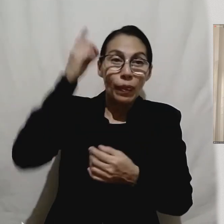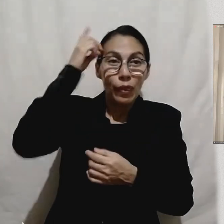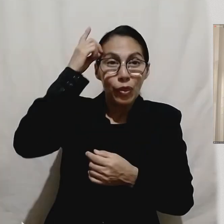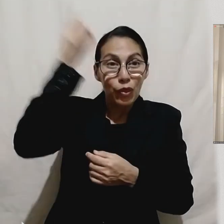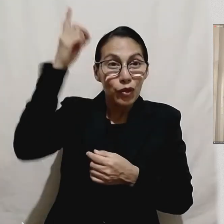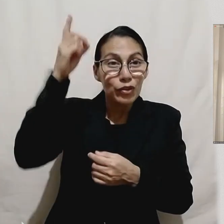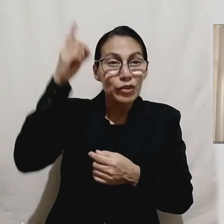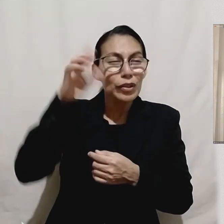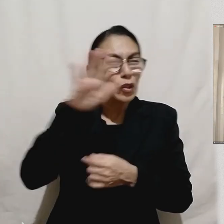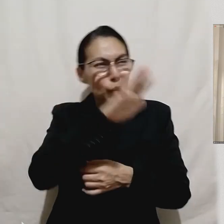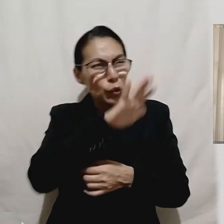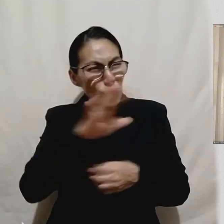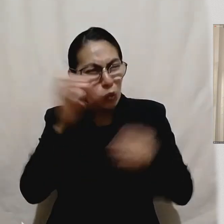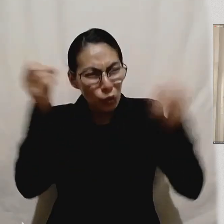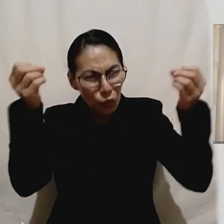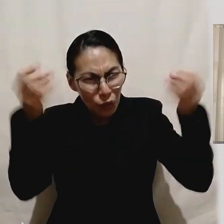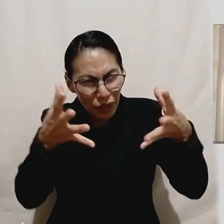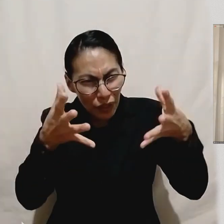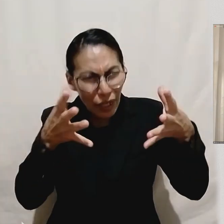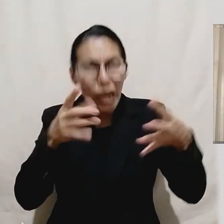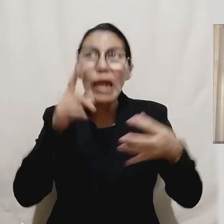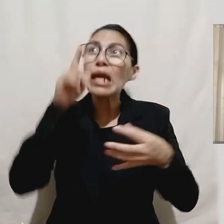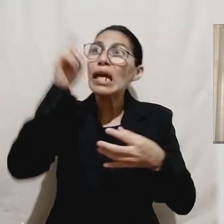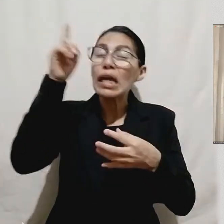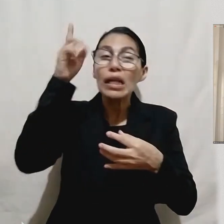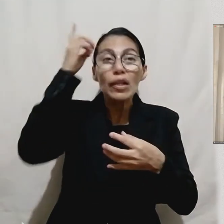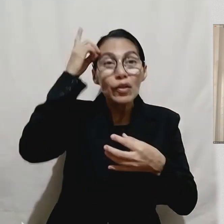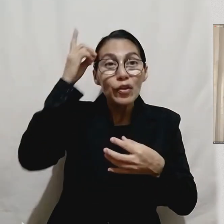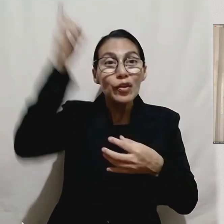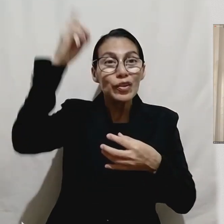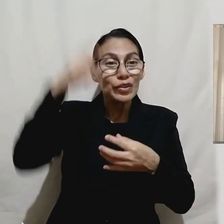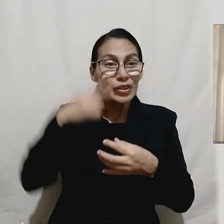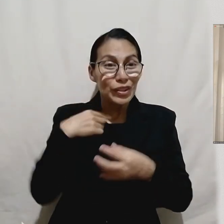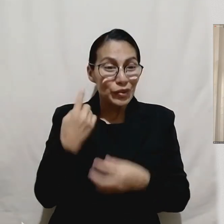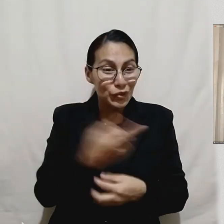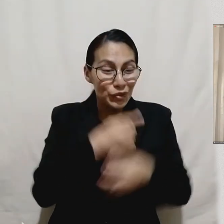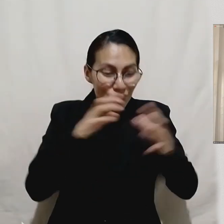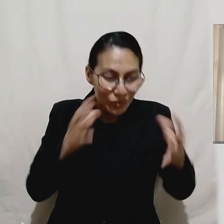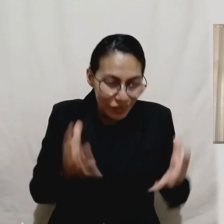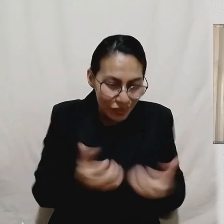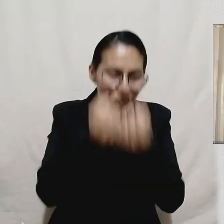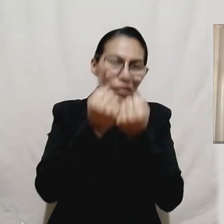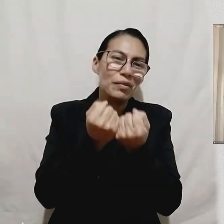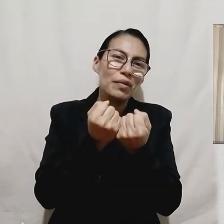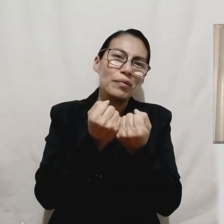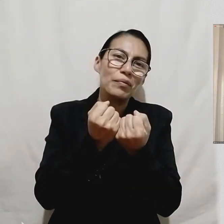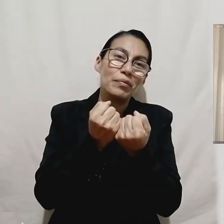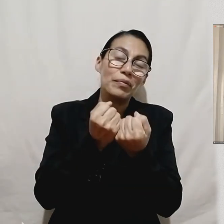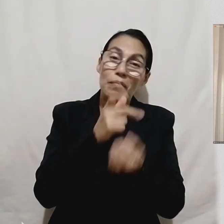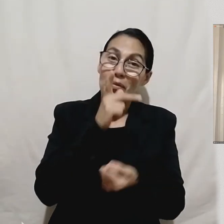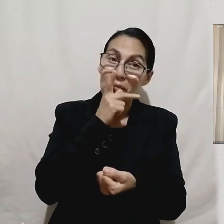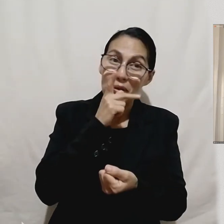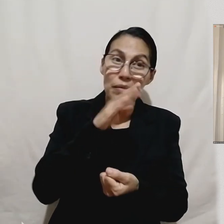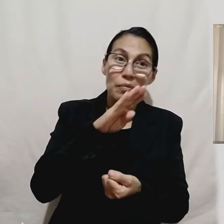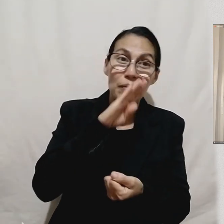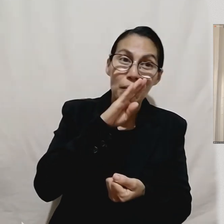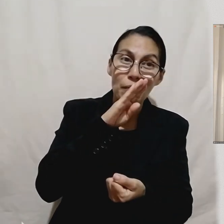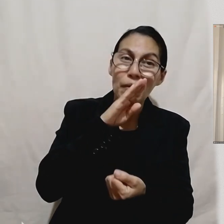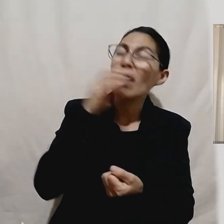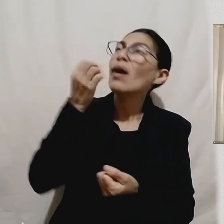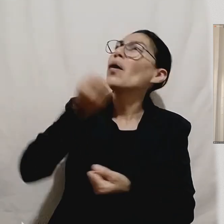creador y Redentor el Dios que invocamos como padres